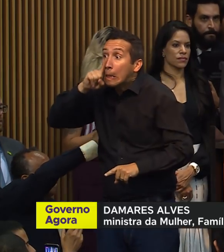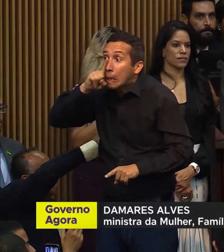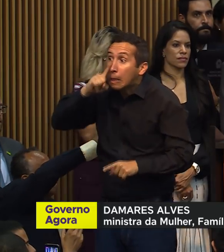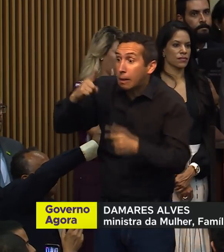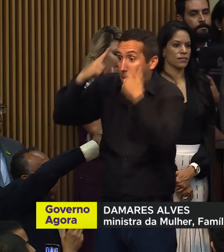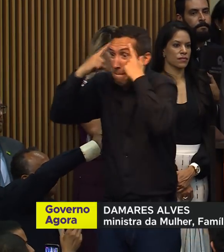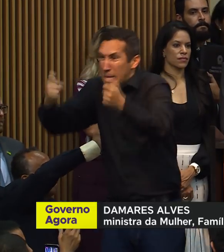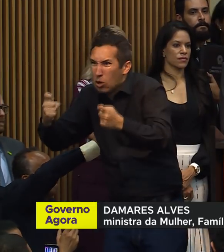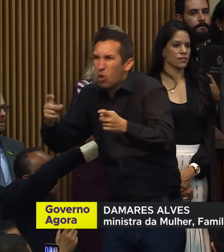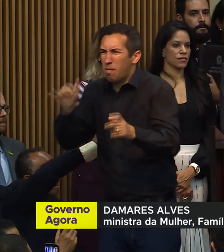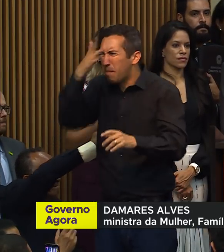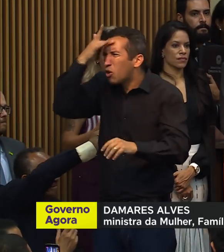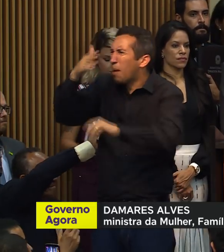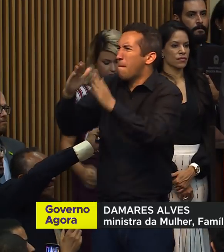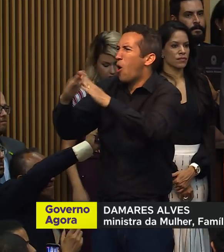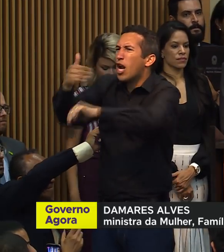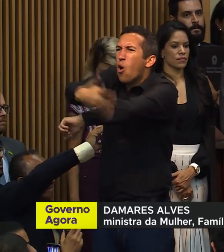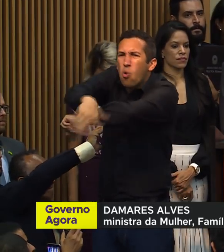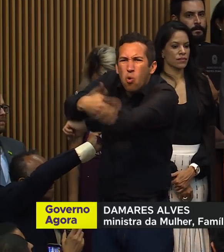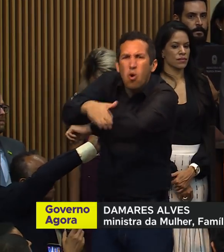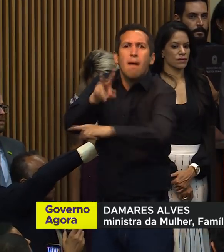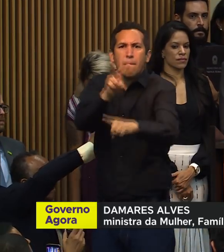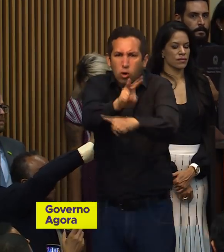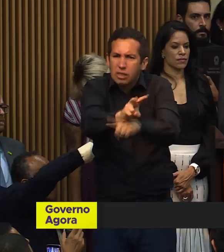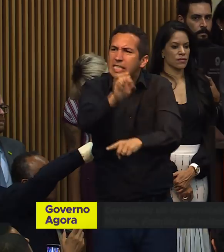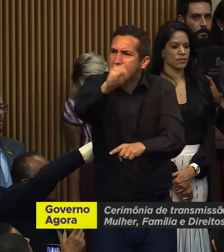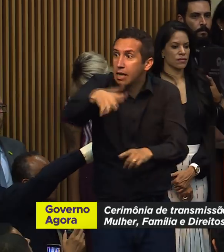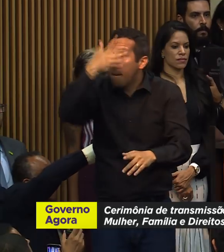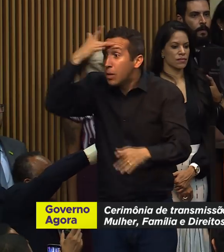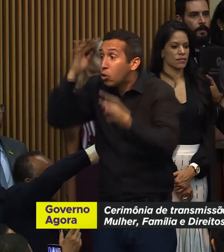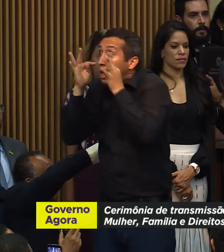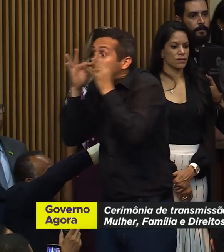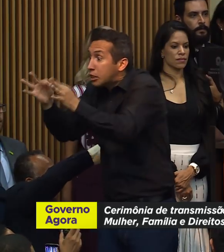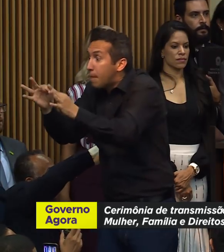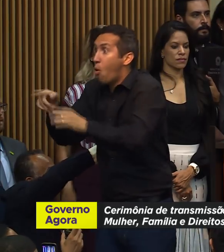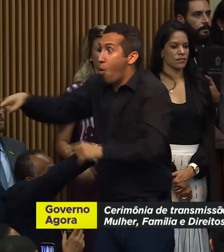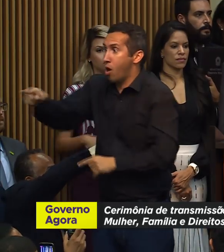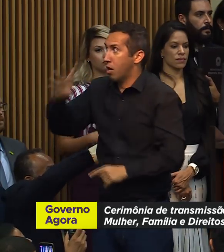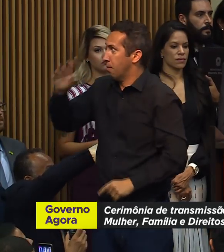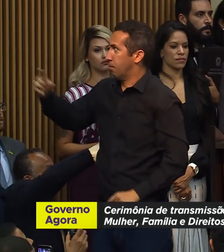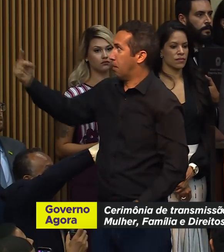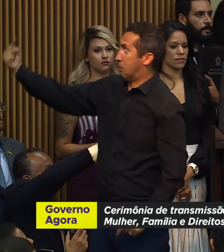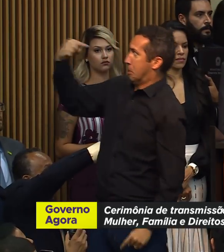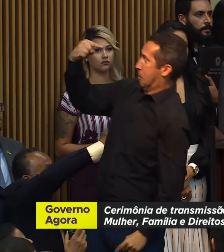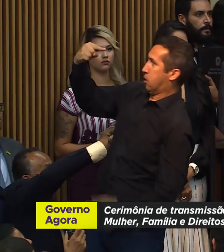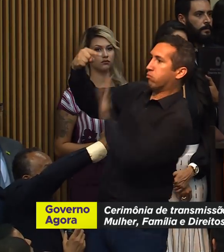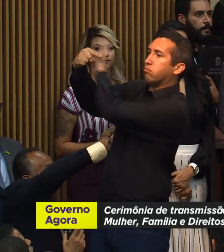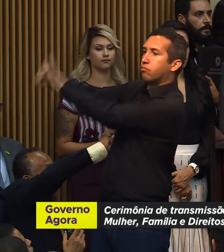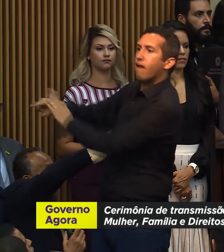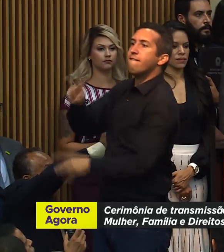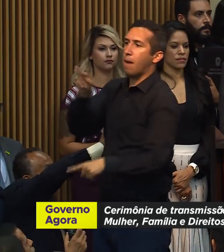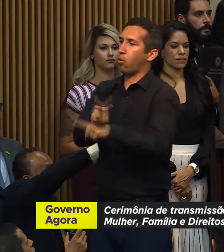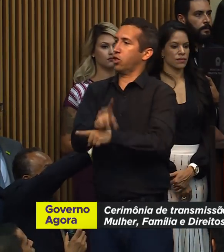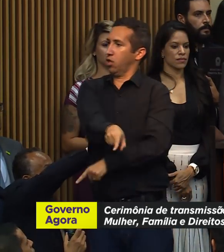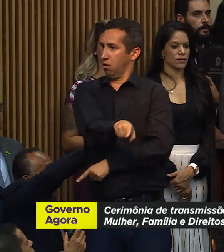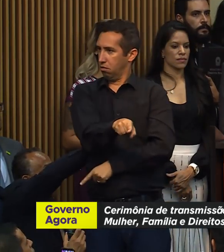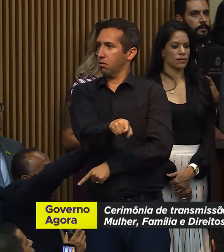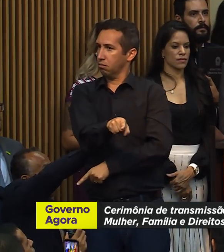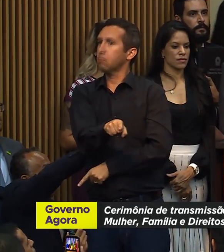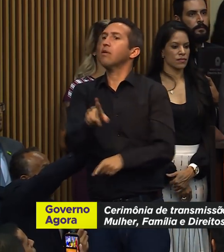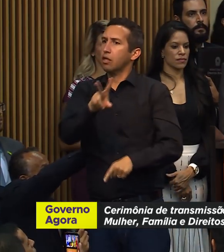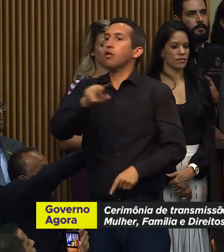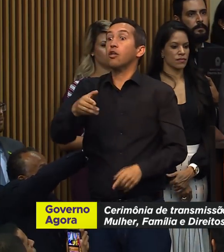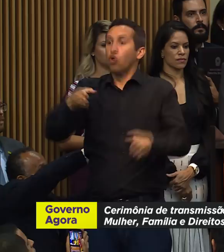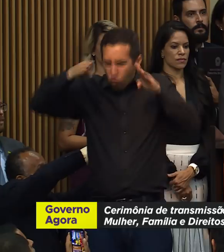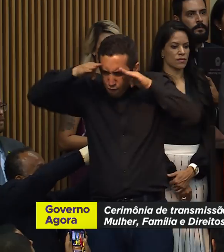morador do semiárido, o morador de rua. Protegeremos as testemunhas ameaçadas e promoveremos a educação integral voltada